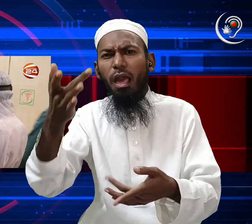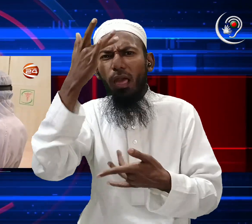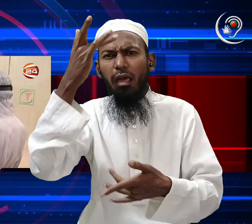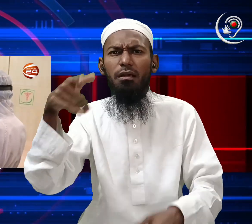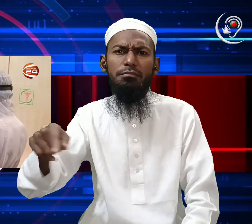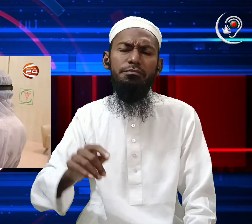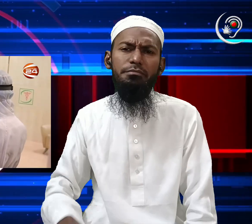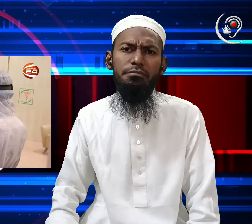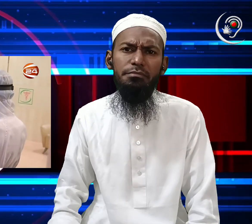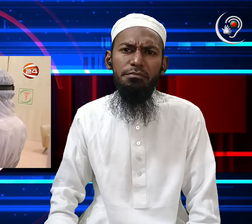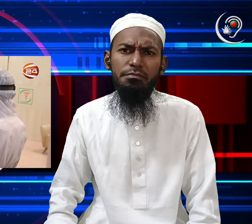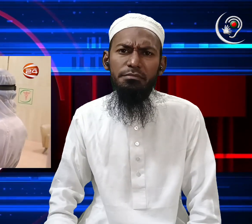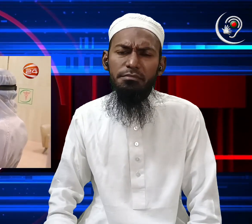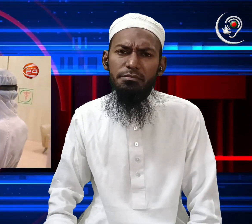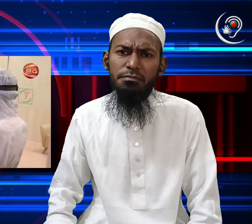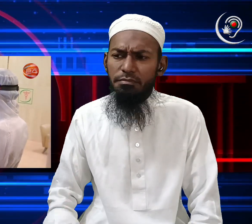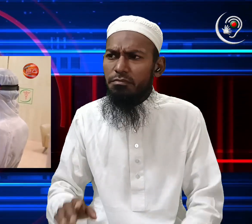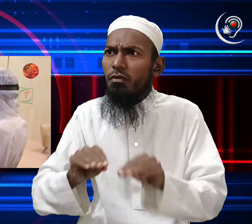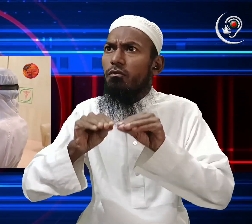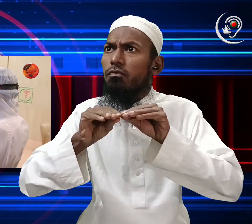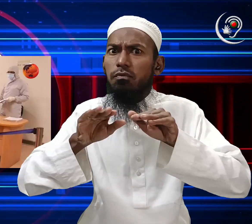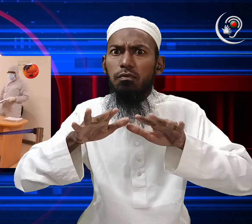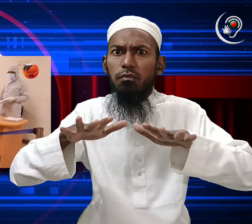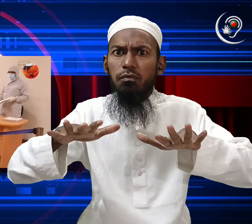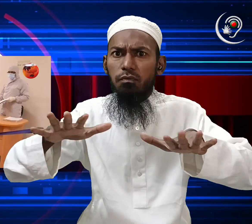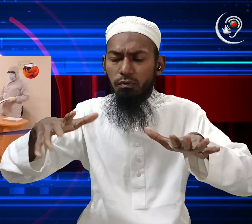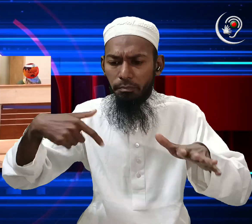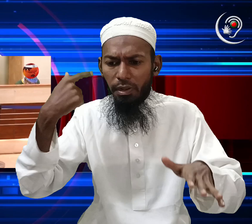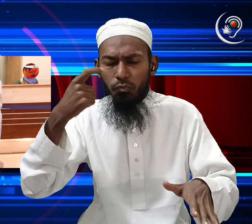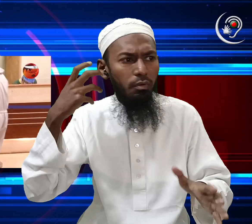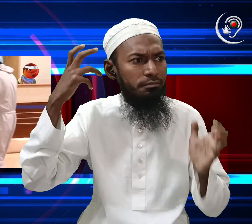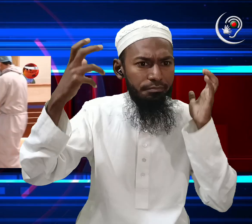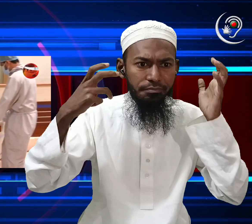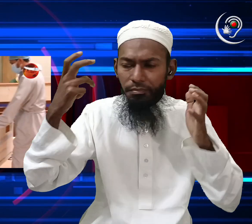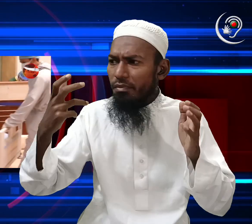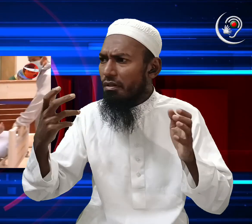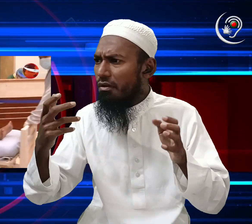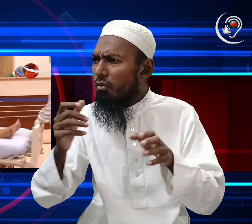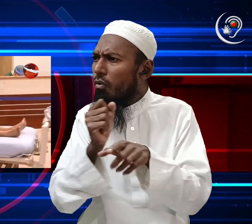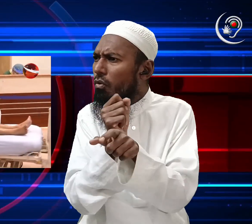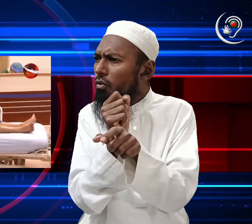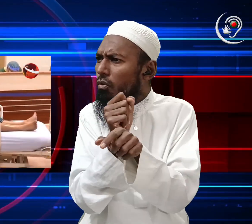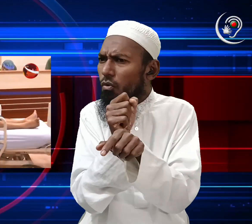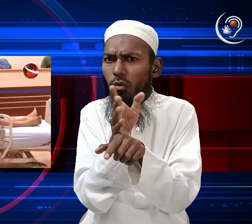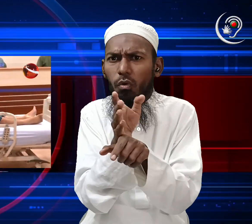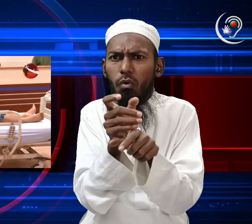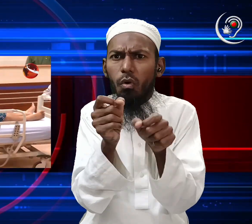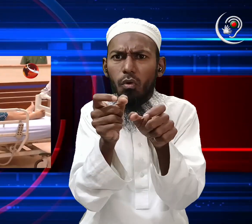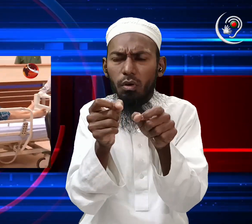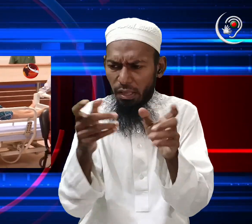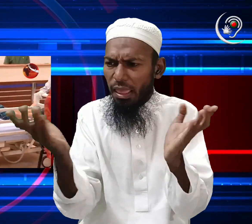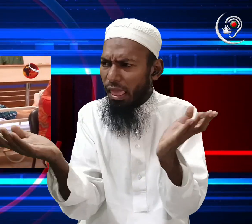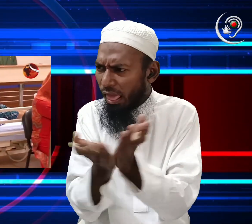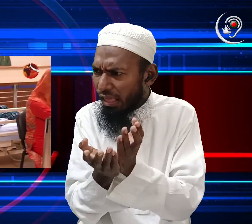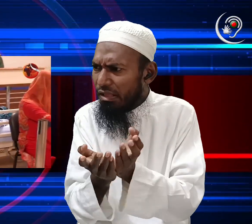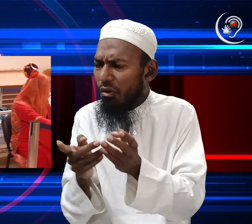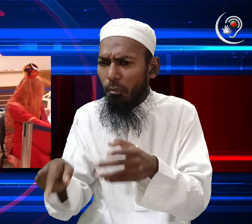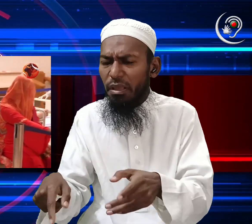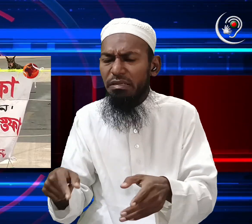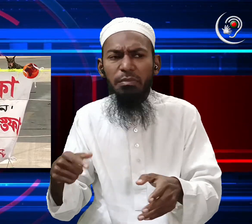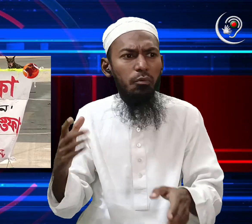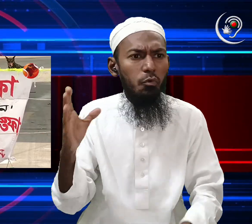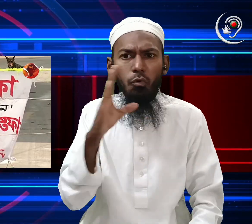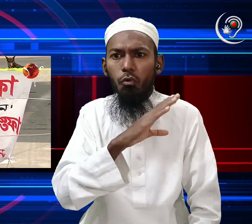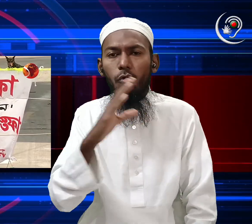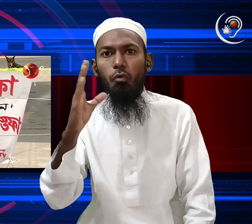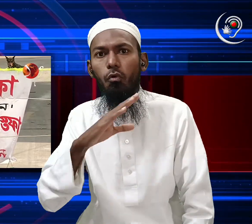বিশ্বব্যাপী ছড়িয়ে পড়ার এই হার জনমনে ফের করোনা মহামারীর শঙ্কা ফেরত আনছে। আরেকটি মহামারীর মুখোমুখি হওয়ার সম্ভাবনাও উড়িয়ে দেওয়া